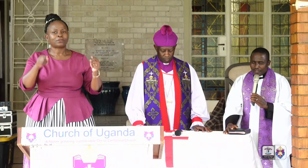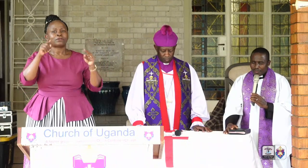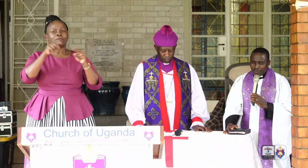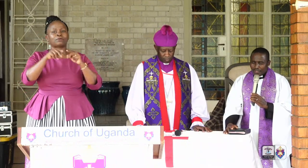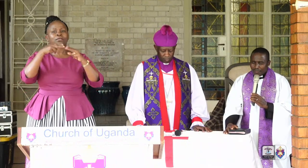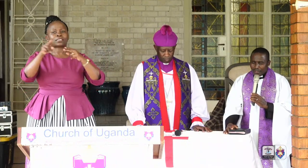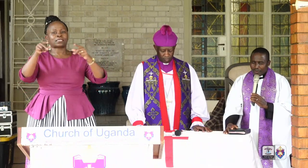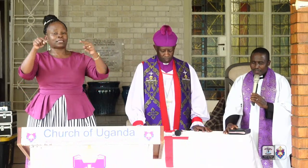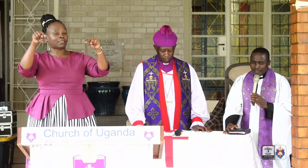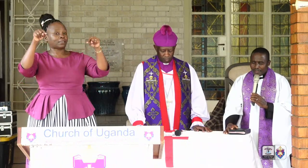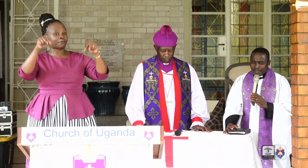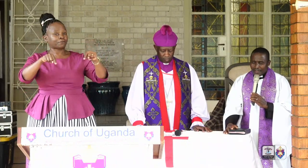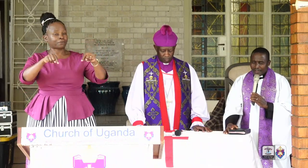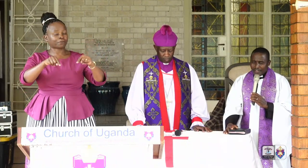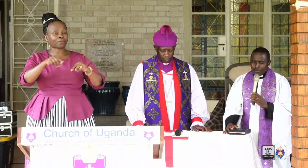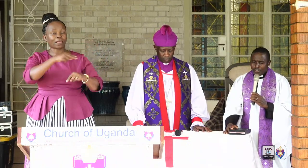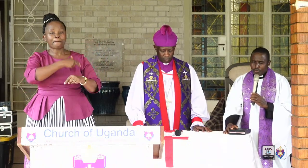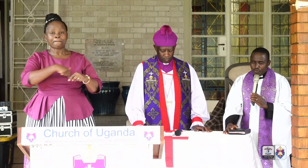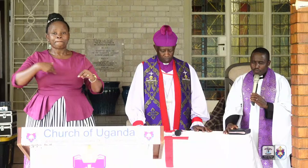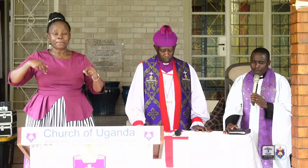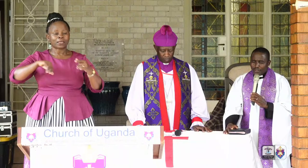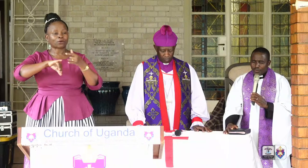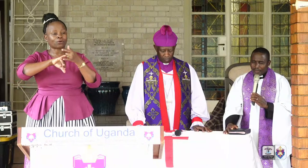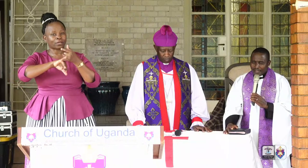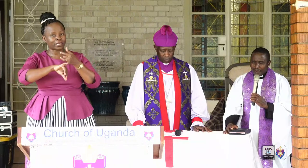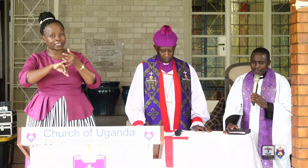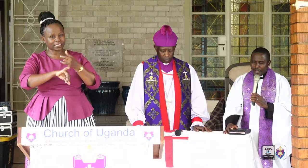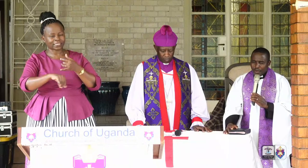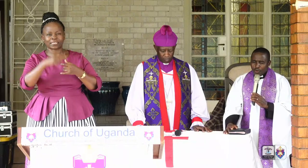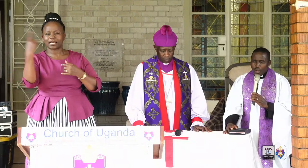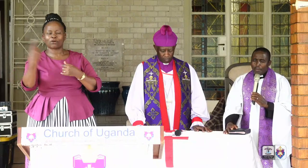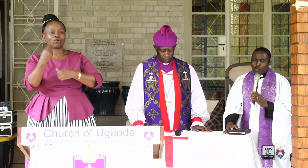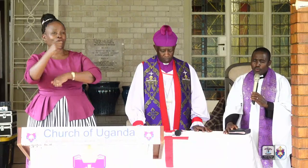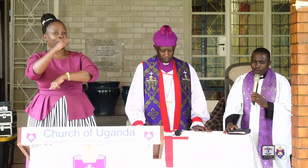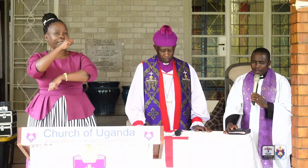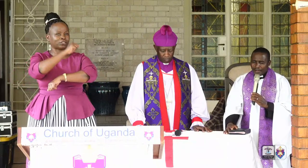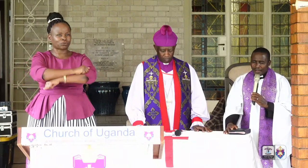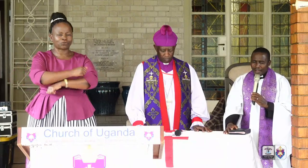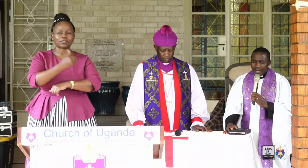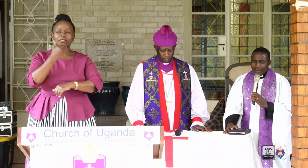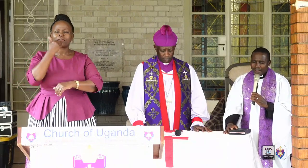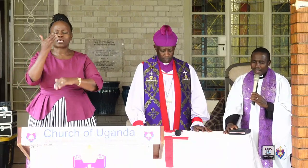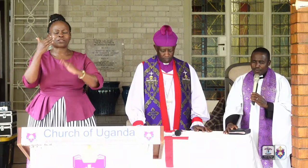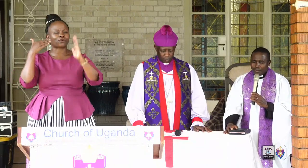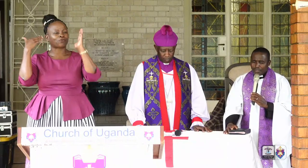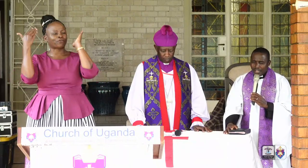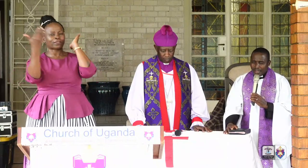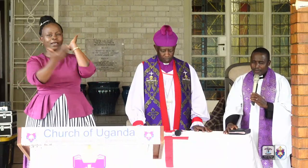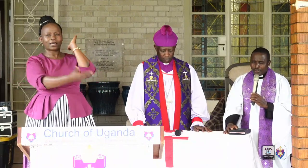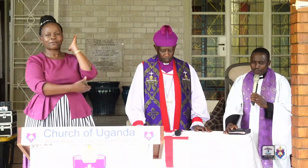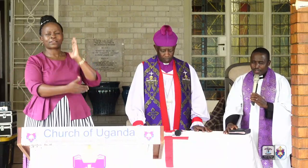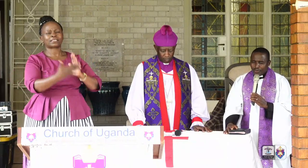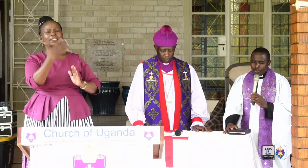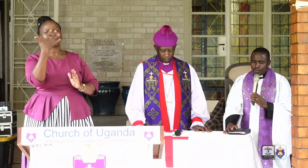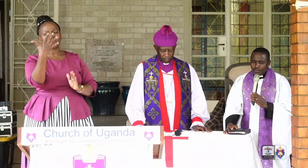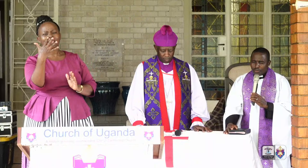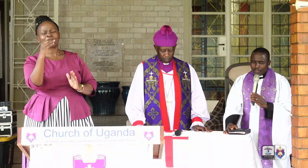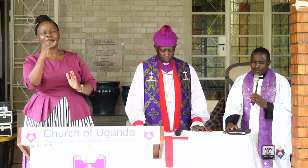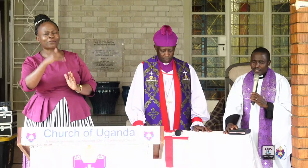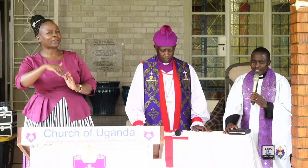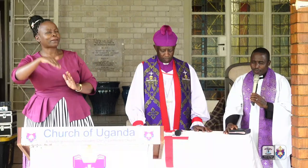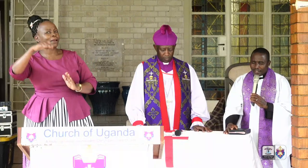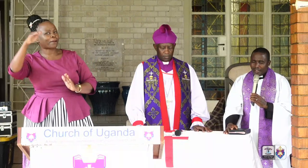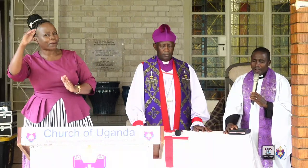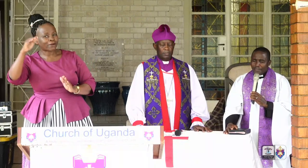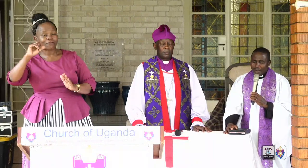tuli, essomero lya Mwengo SS The Only School, Mukama tukwebaza olw'amakungula abaana ebikumi bitaano abasobodde okukola obulungi bwati mu